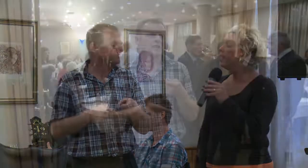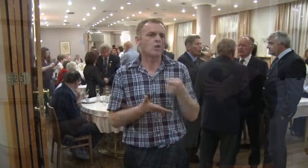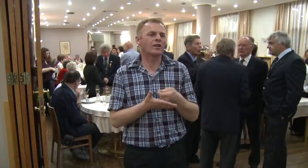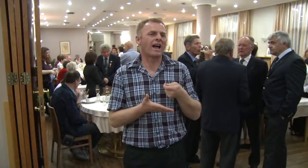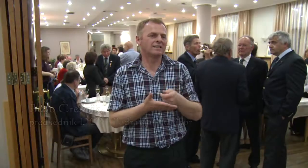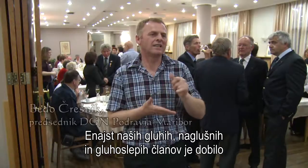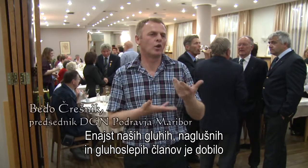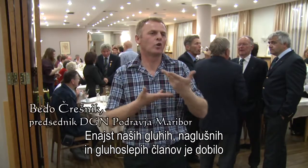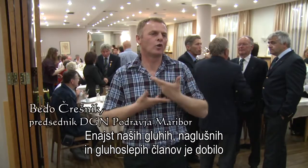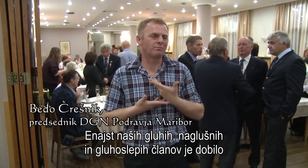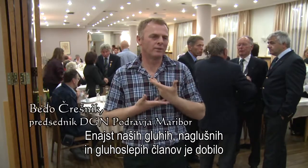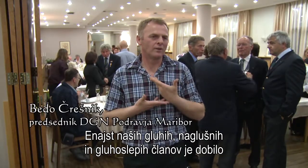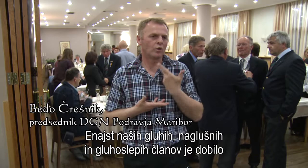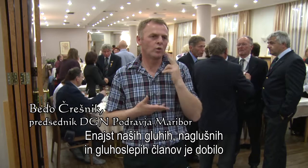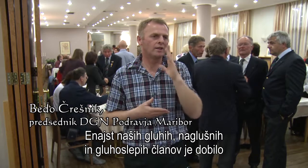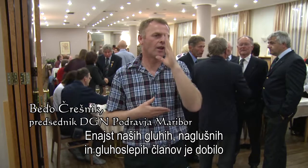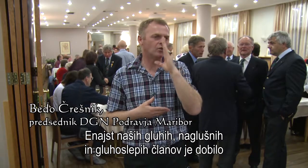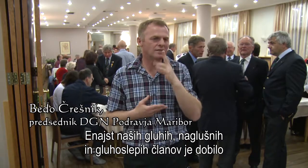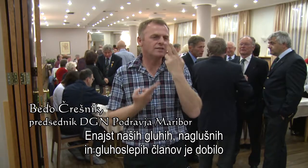pripomočke.